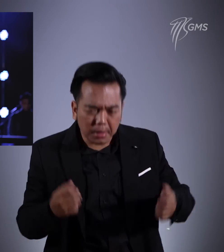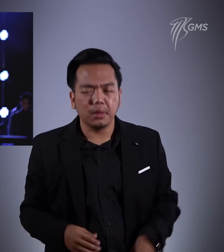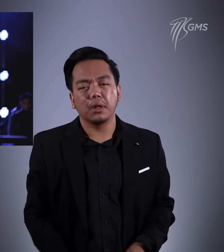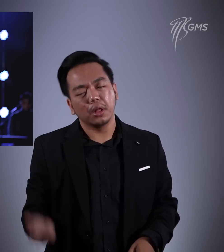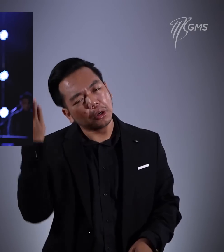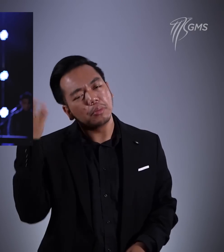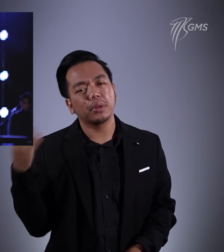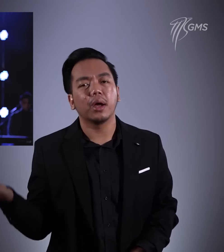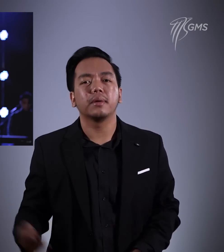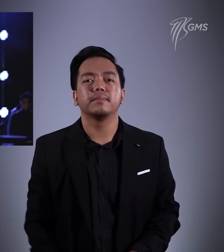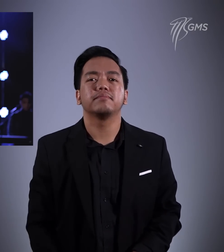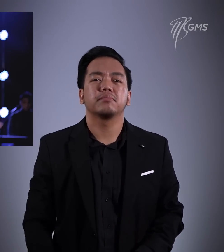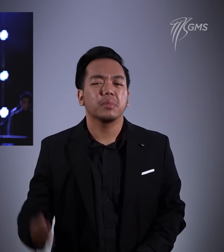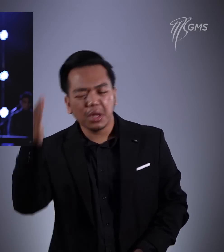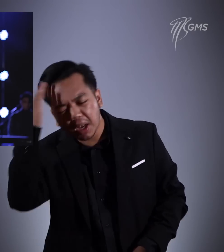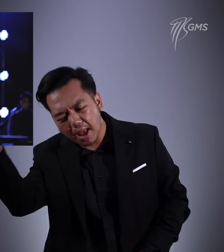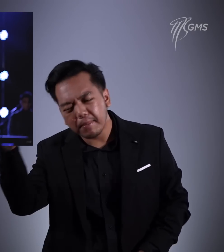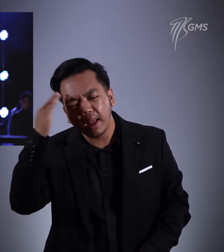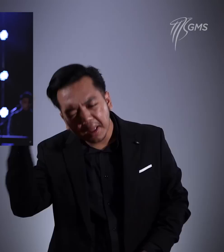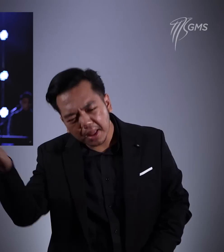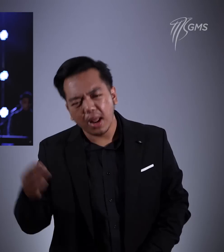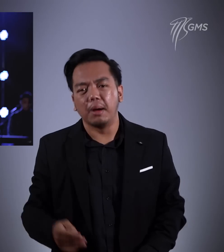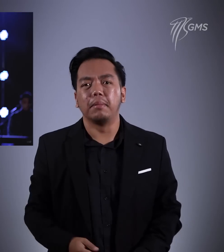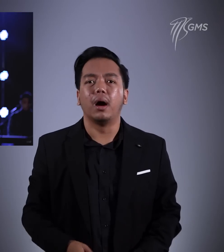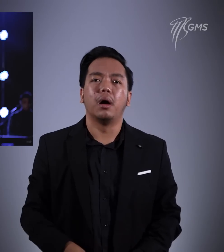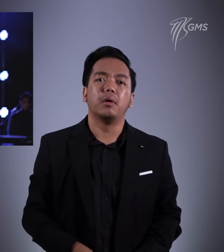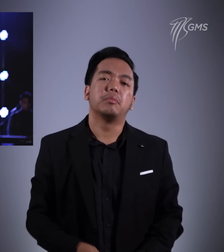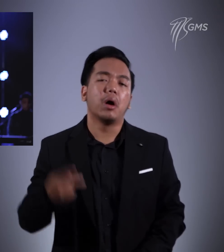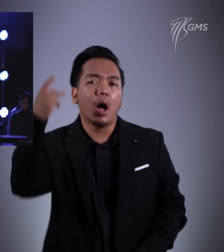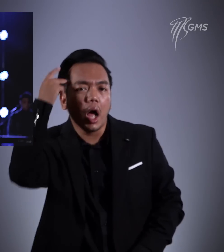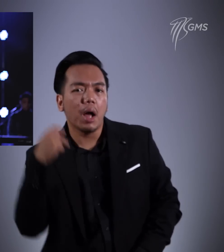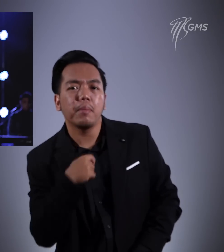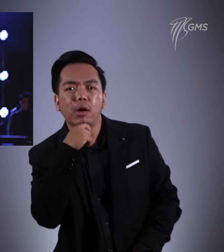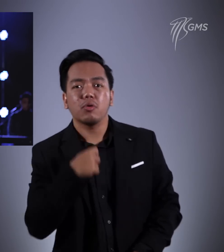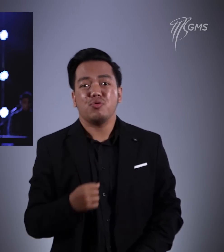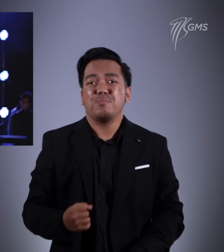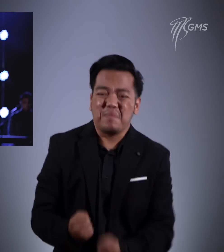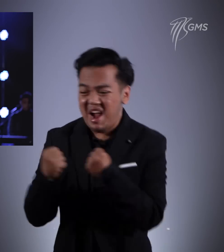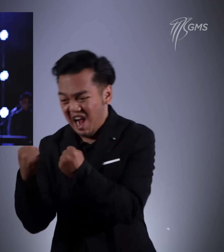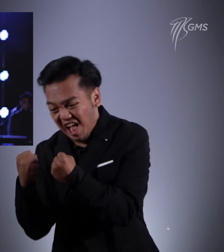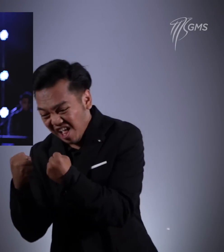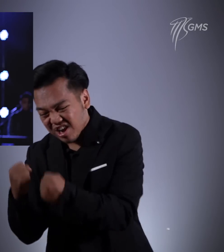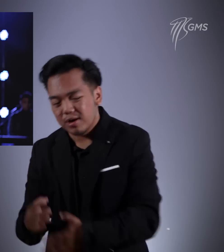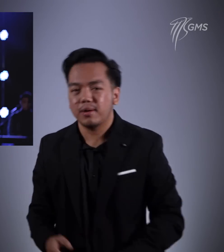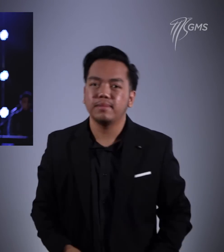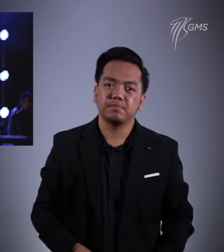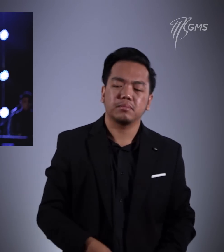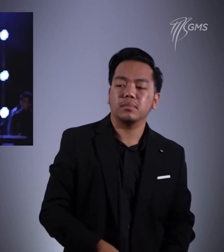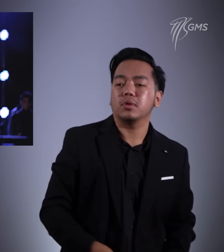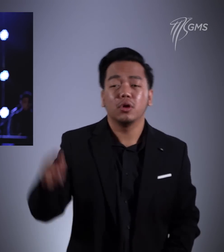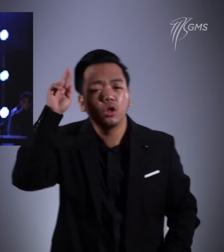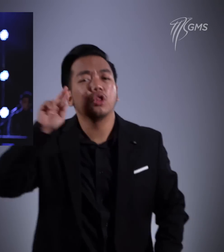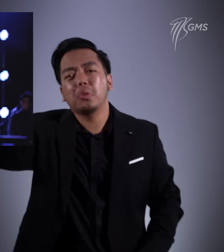kehidupannya. Kenapa dan sebagainya. Dia protes seolah-olah seorang anak kecil yang serbu ke kantor papanya dan berkata, you're not